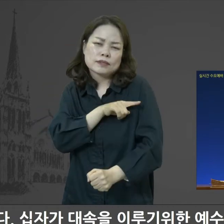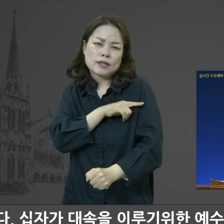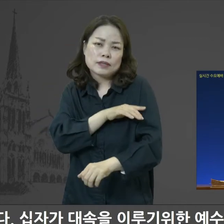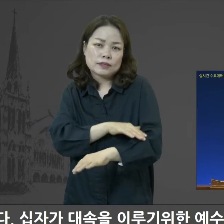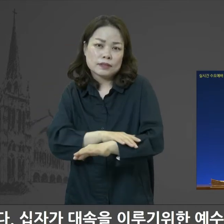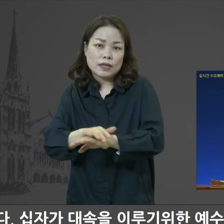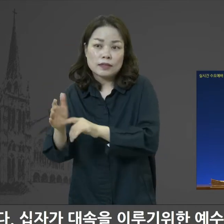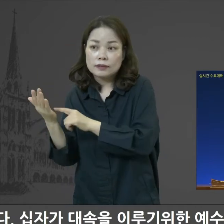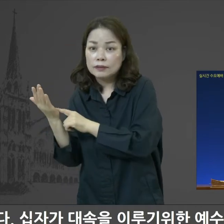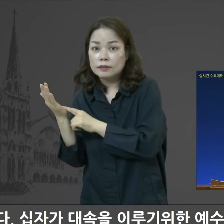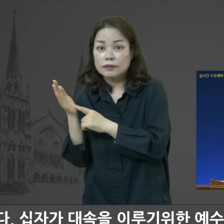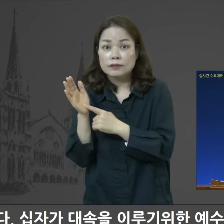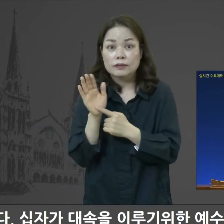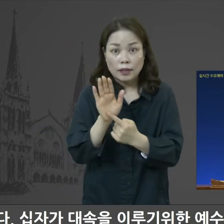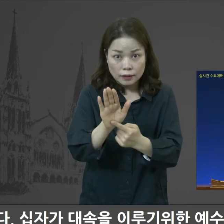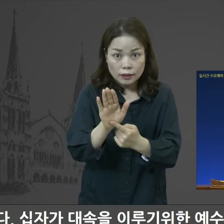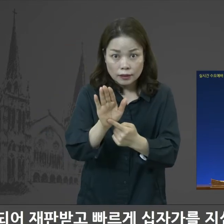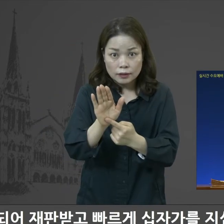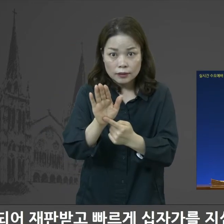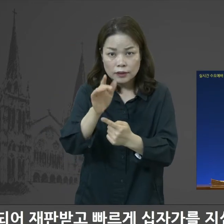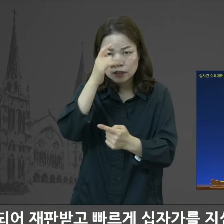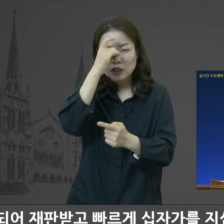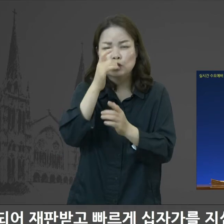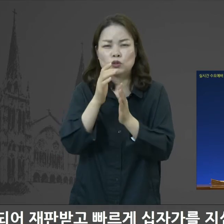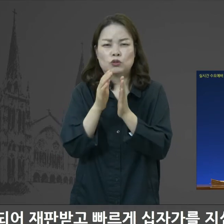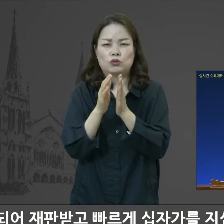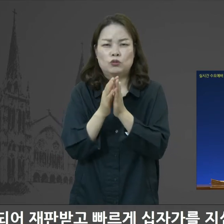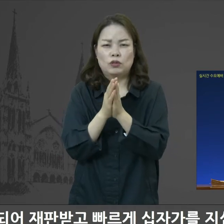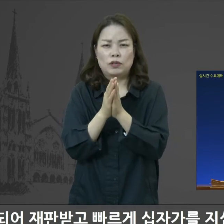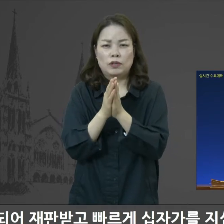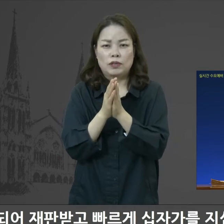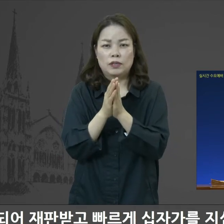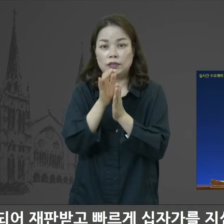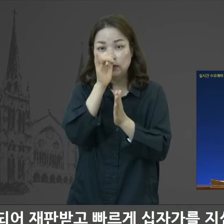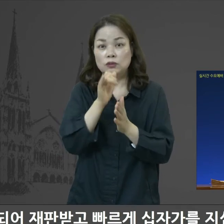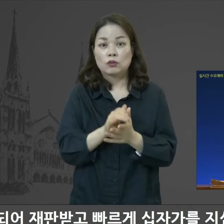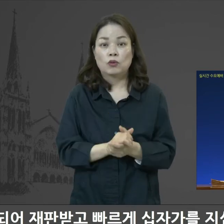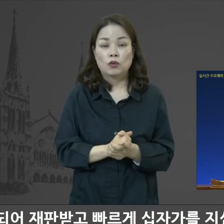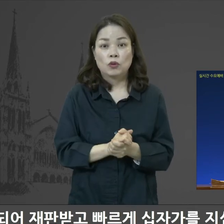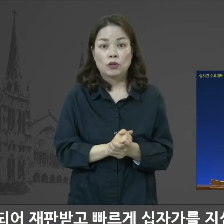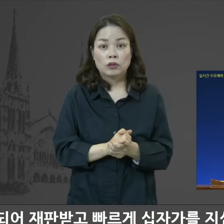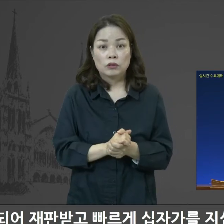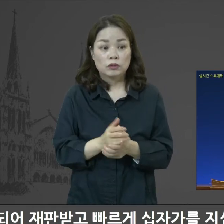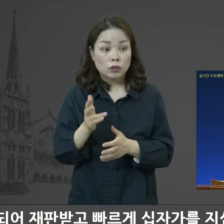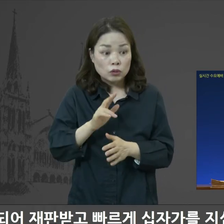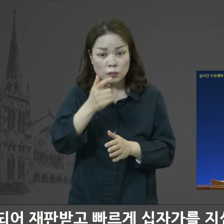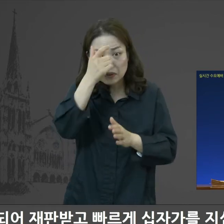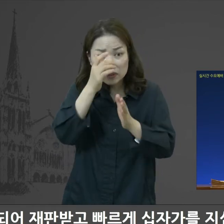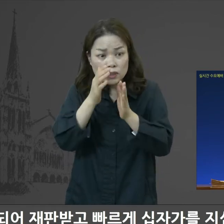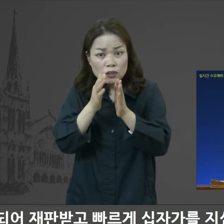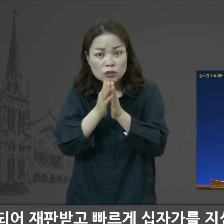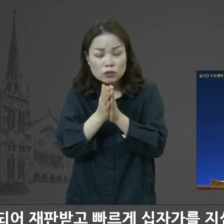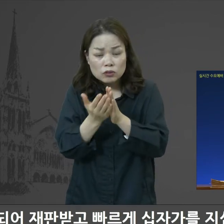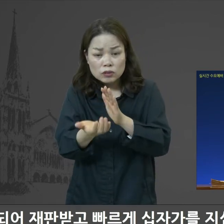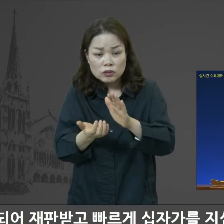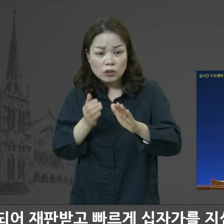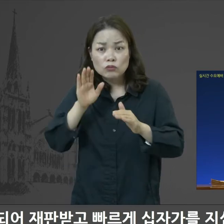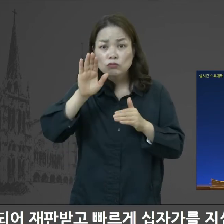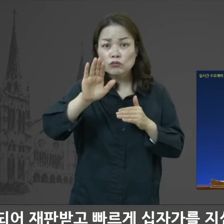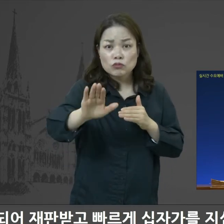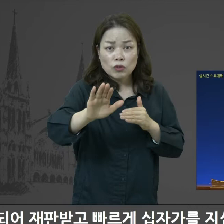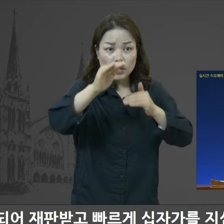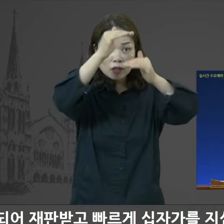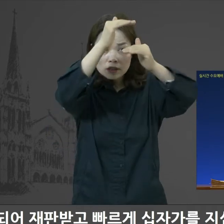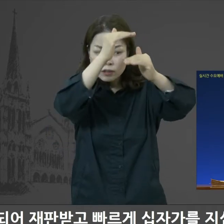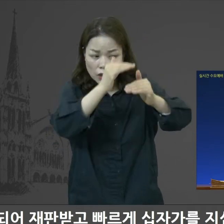잘 드러내는 위치에 이 기도가 있는 거예요. 그렇지만 이 기도의 앞뒤 문맥을